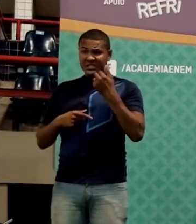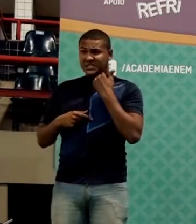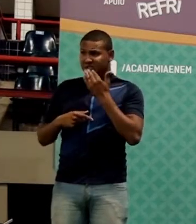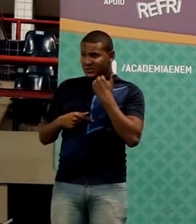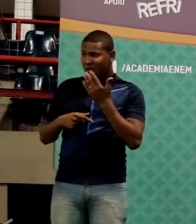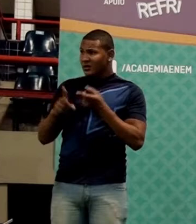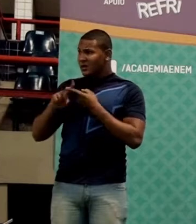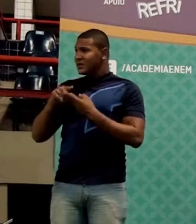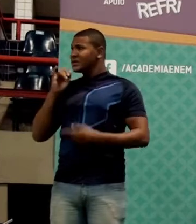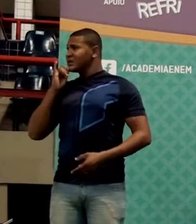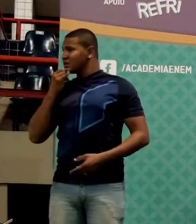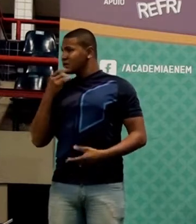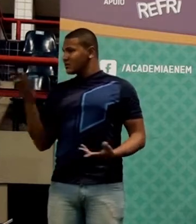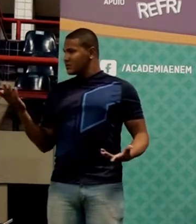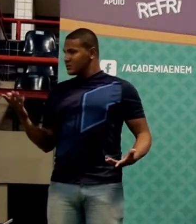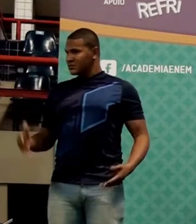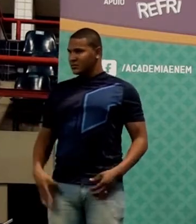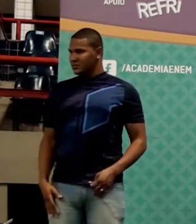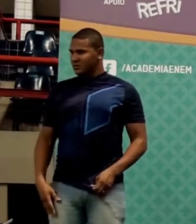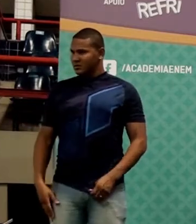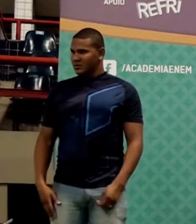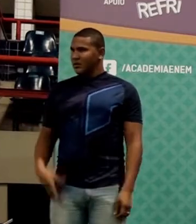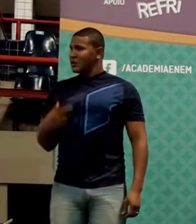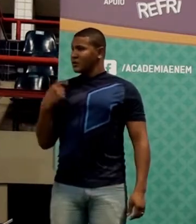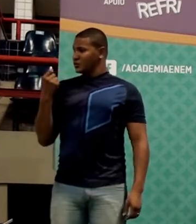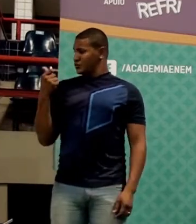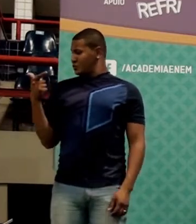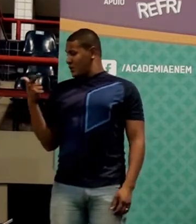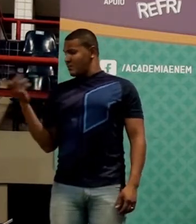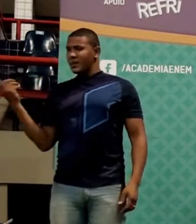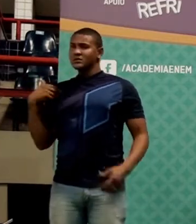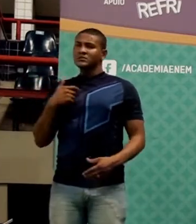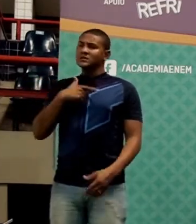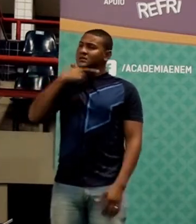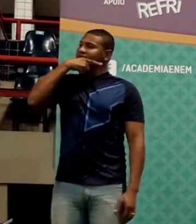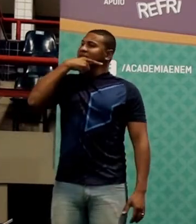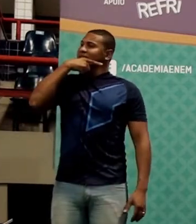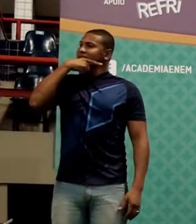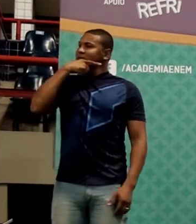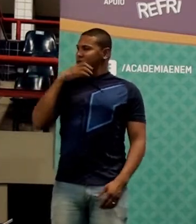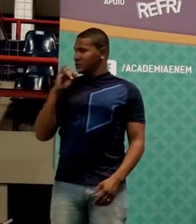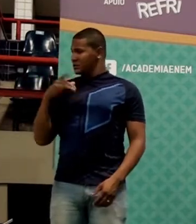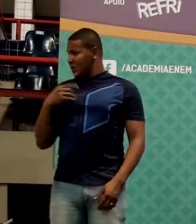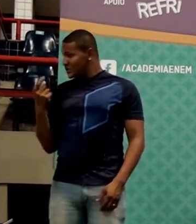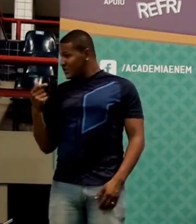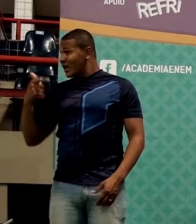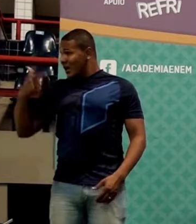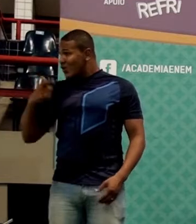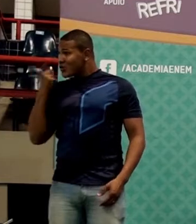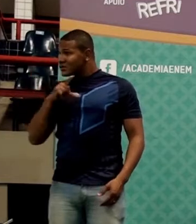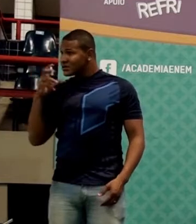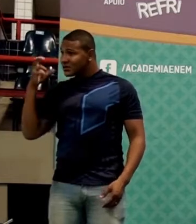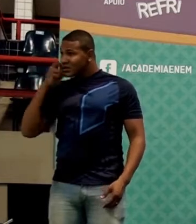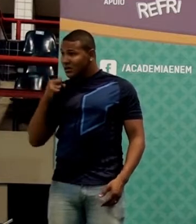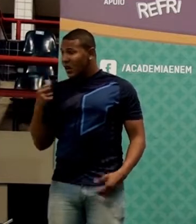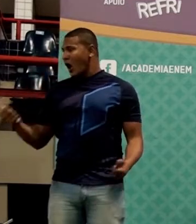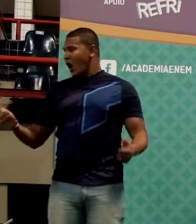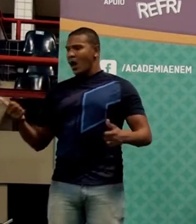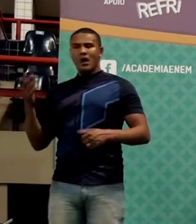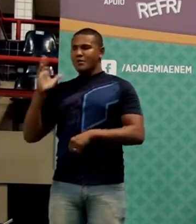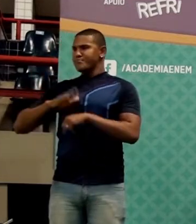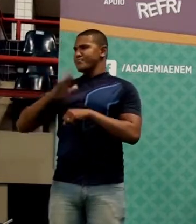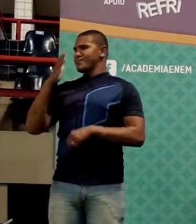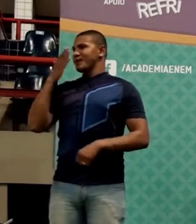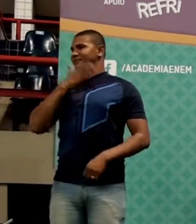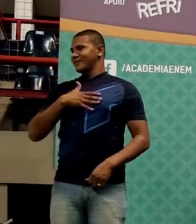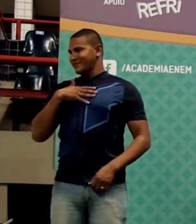sou triste, mas estou rindo. Pronto, eu não tenho dinheiro não, mas estou feliz. E se eu ganhar dinheiro, eu vou ficar mais feliz. Mas a gente tem que ser feliz.